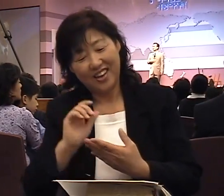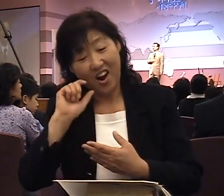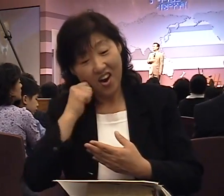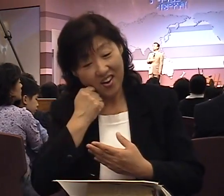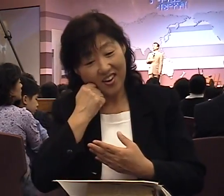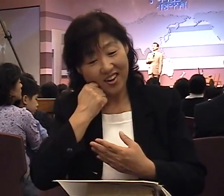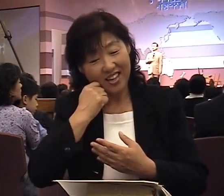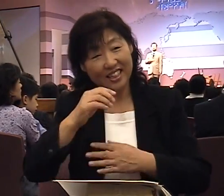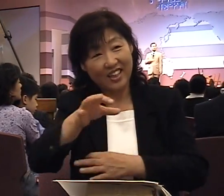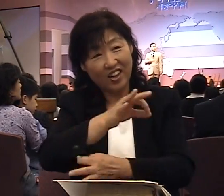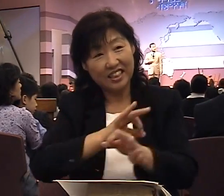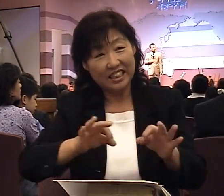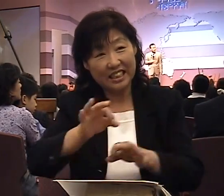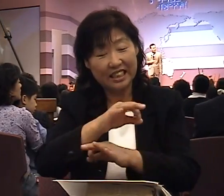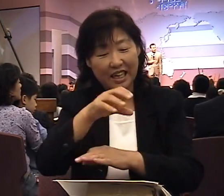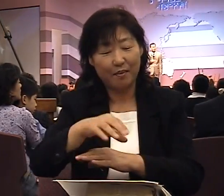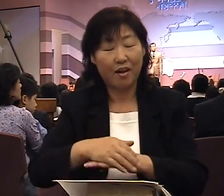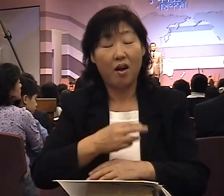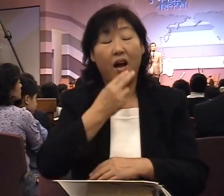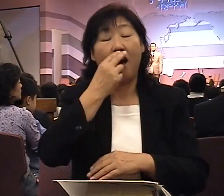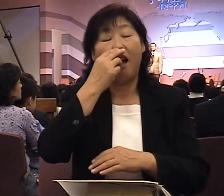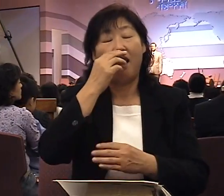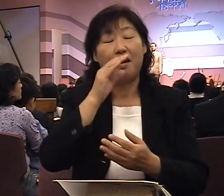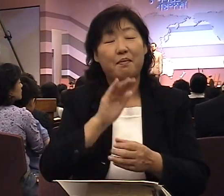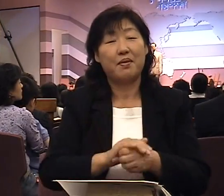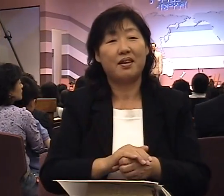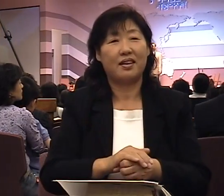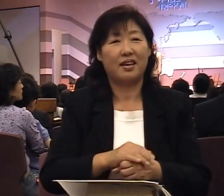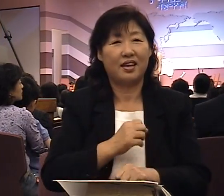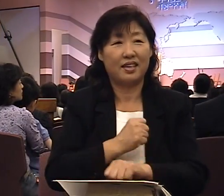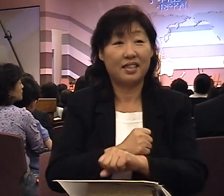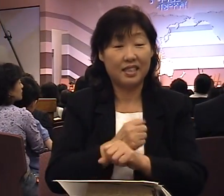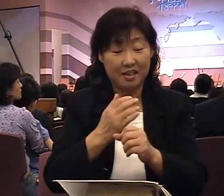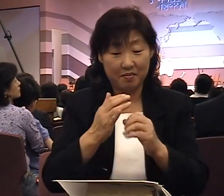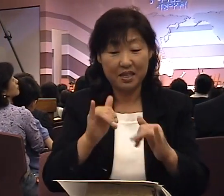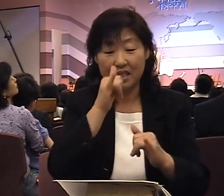어려워진 경제 앞에 한숨을 쉬면서